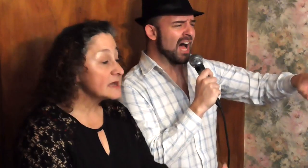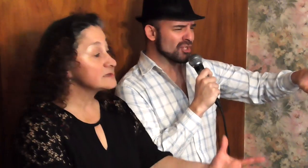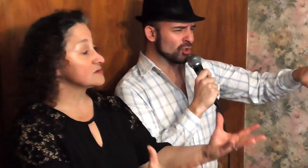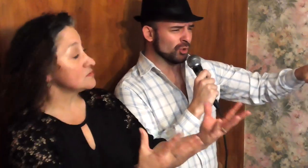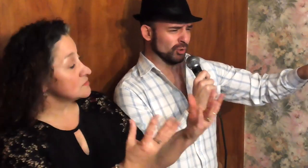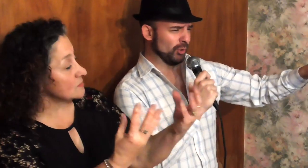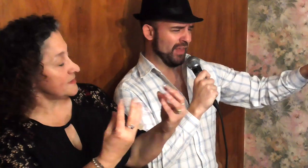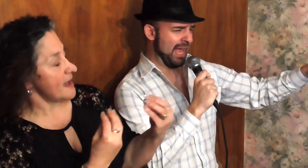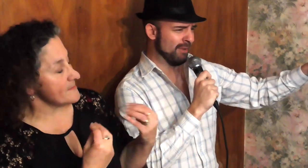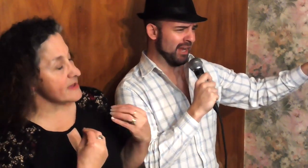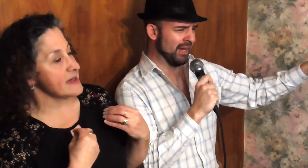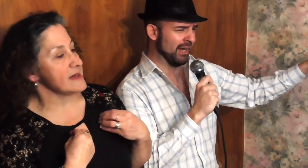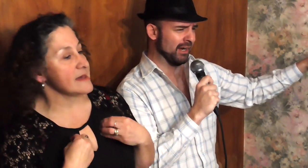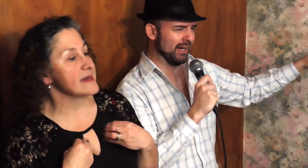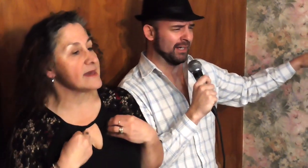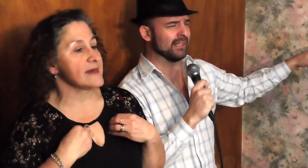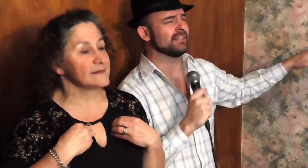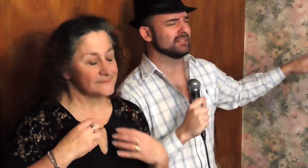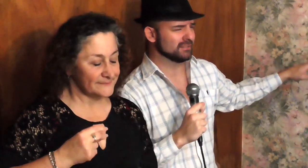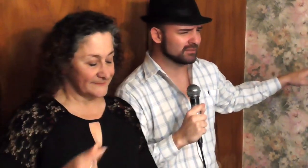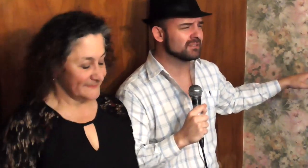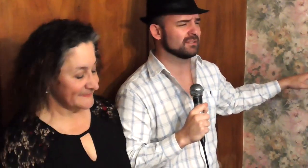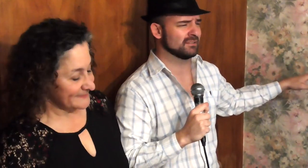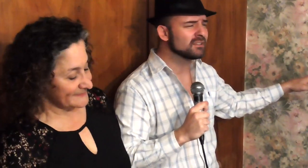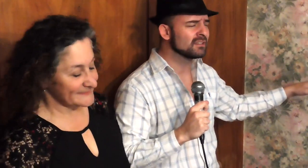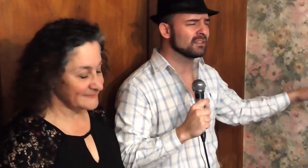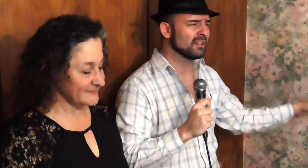entender. Ayúdame